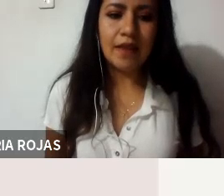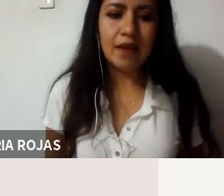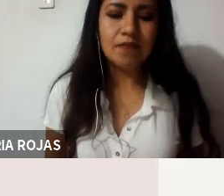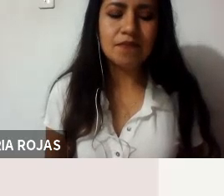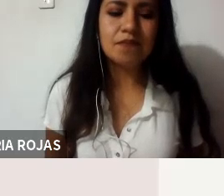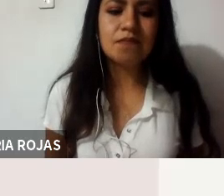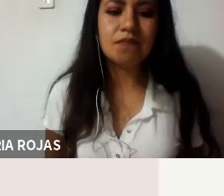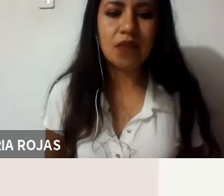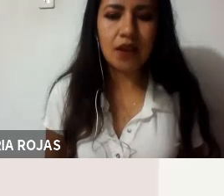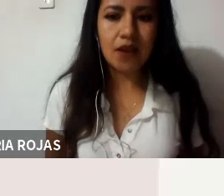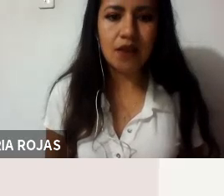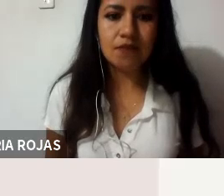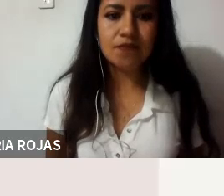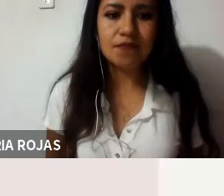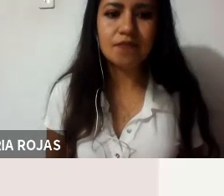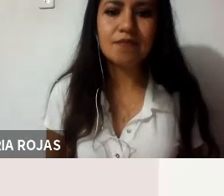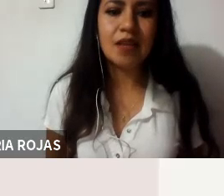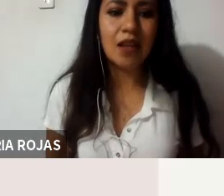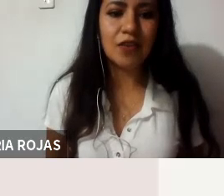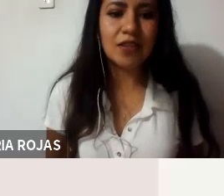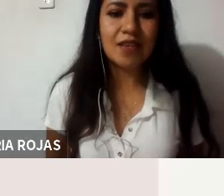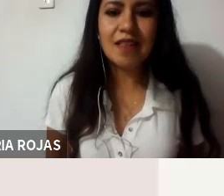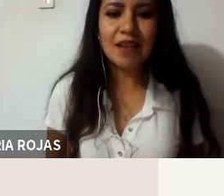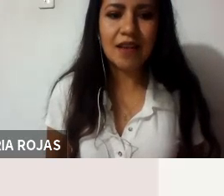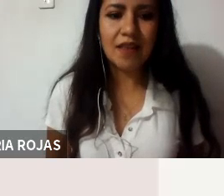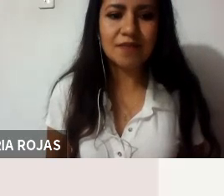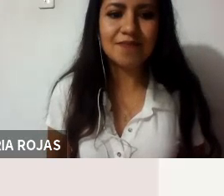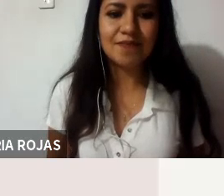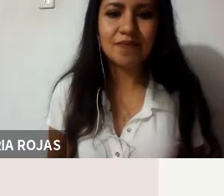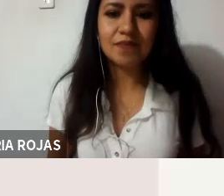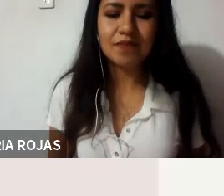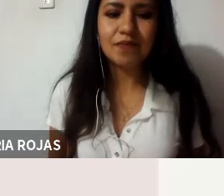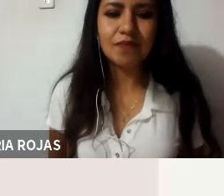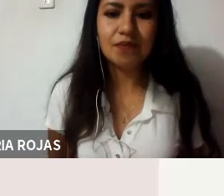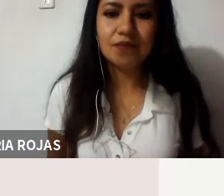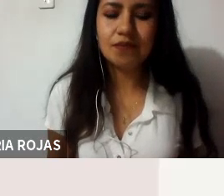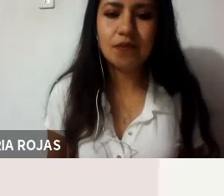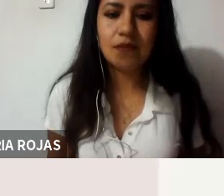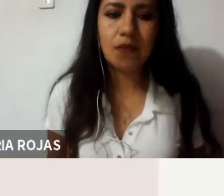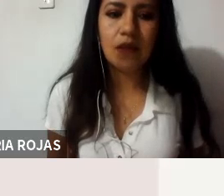De nada. De nada. Y la otra seña, de nada.